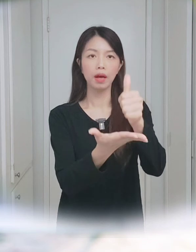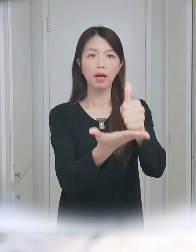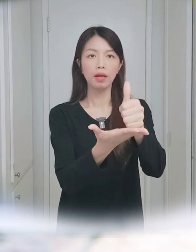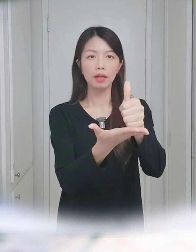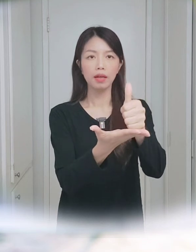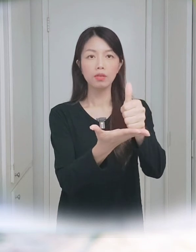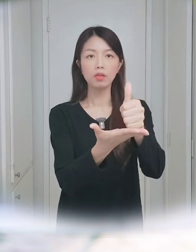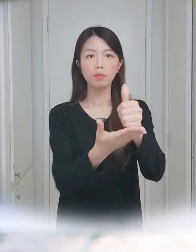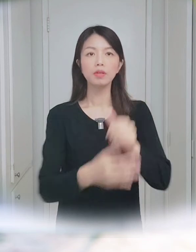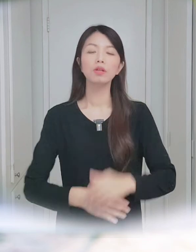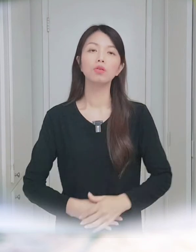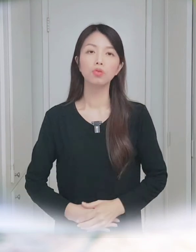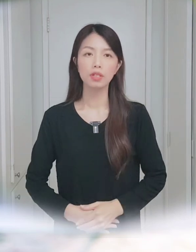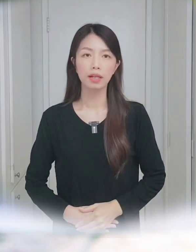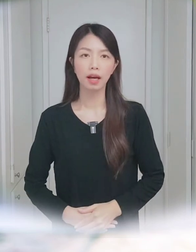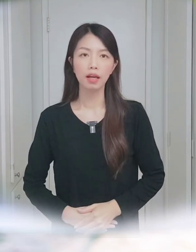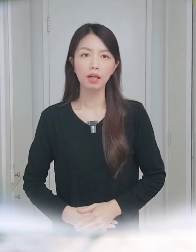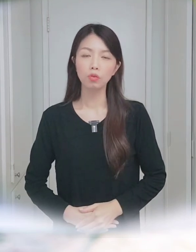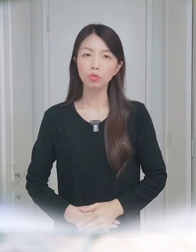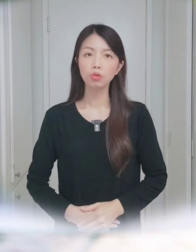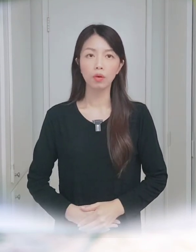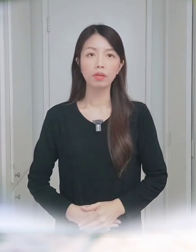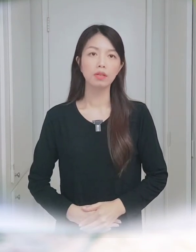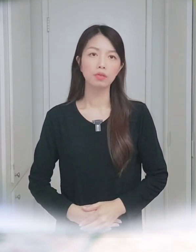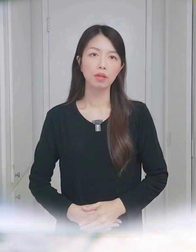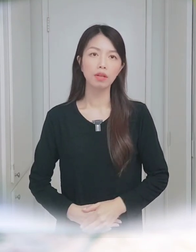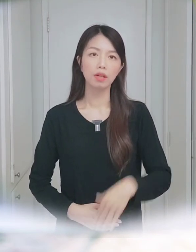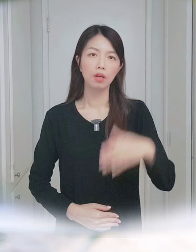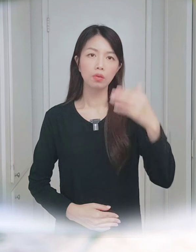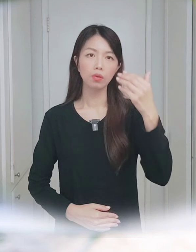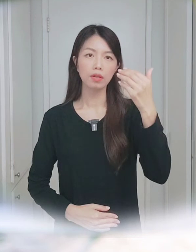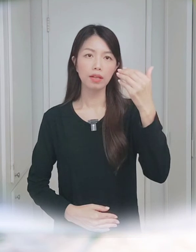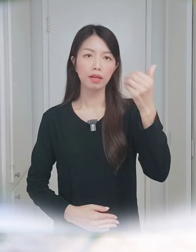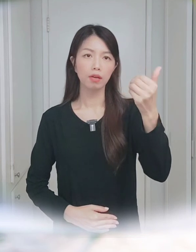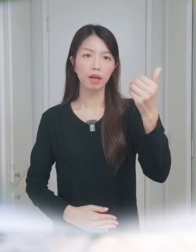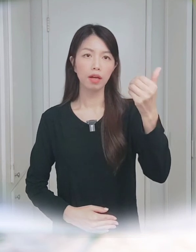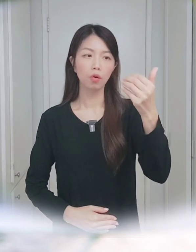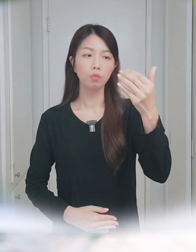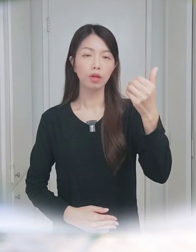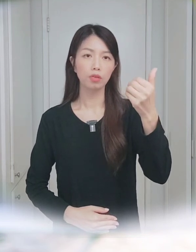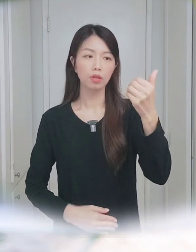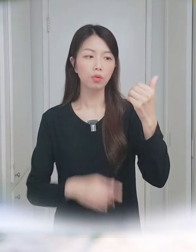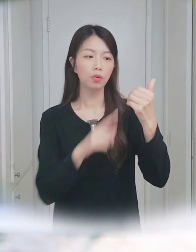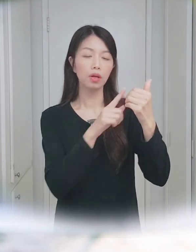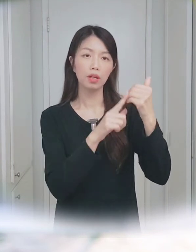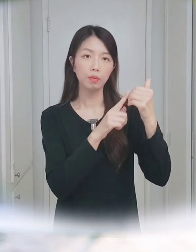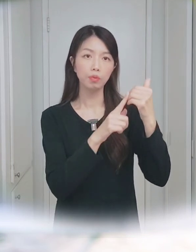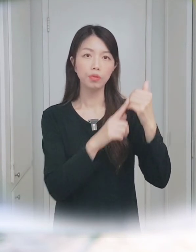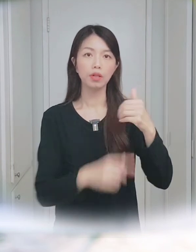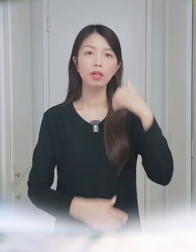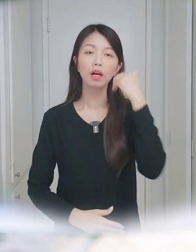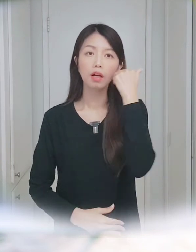예수님. 예수님은 누구신가? 누구라고 한 뜻의 수어는 손을 살짝 이렇게 오므려 주시고